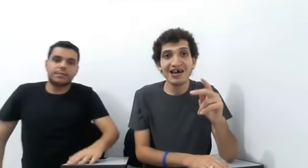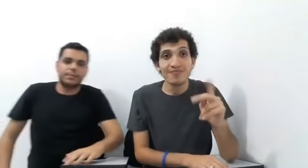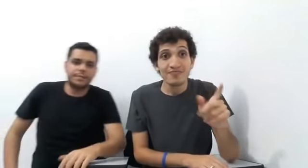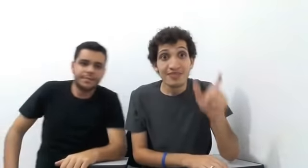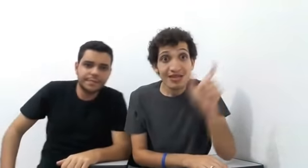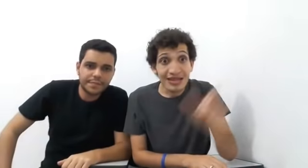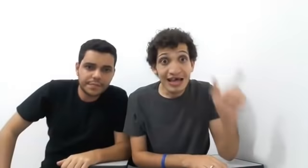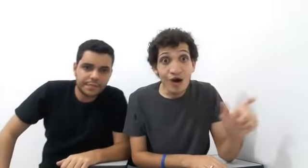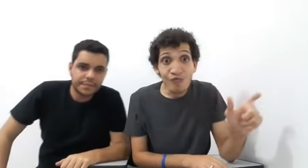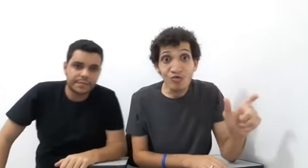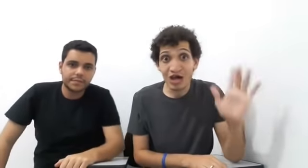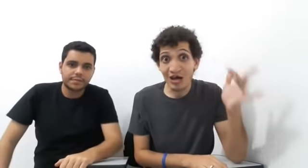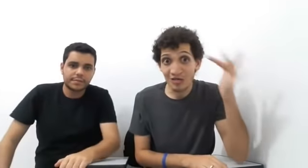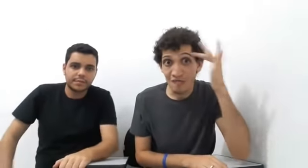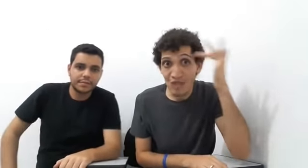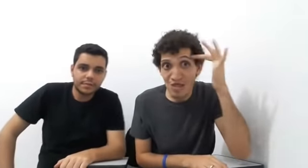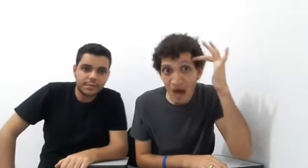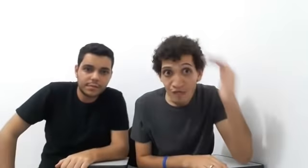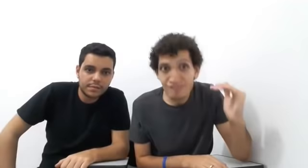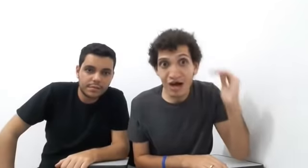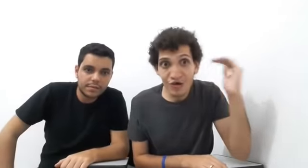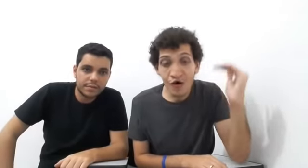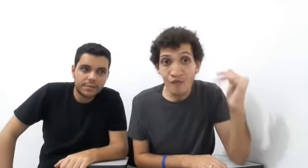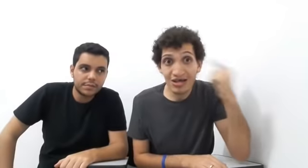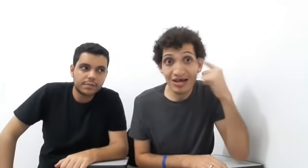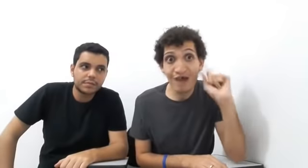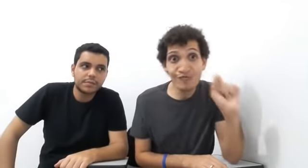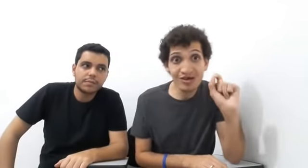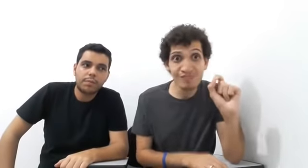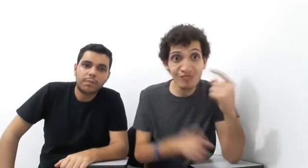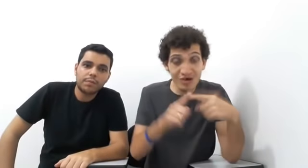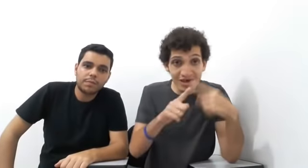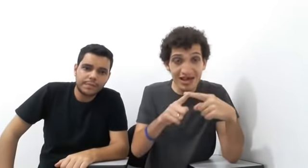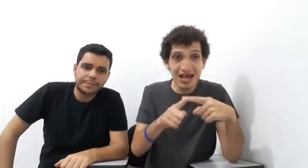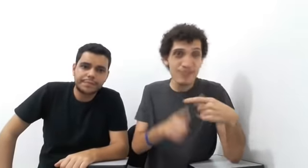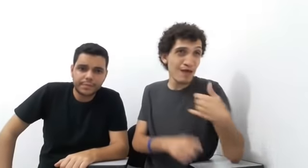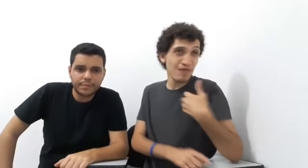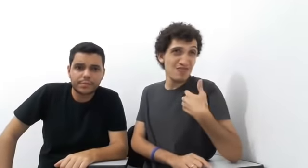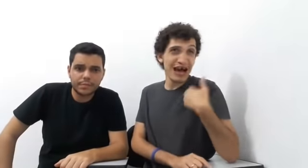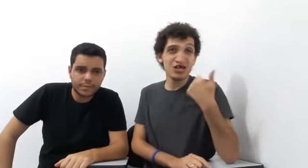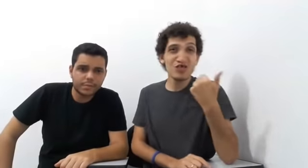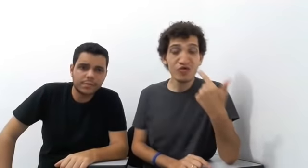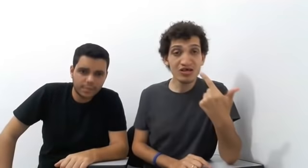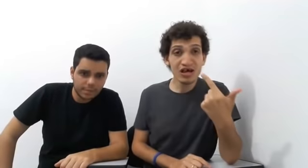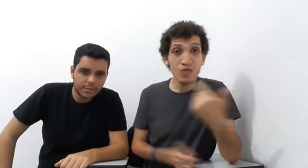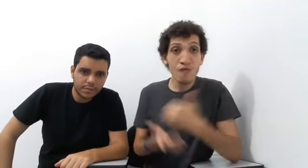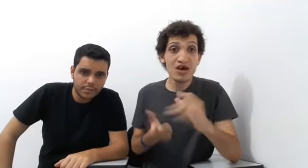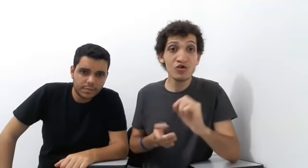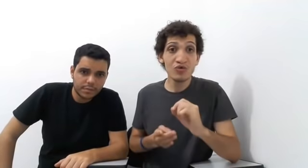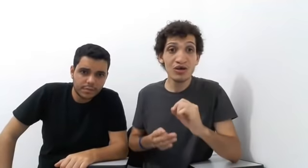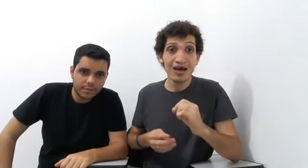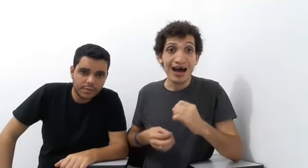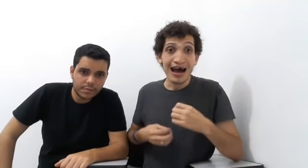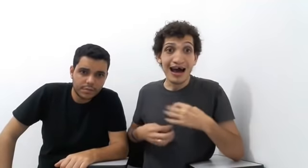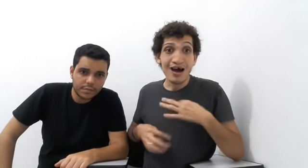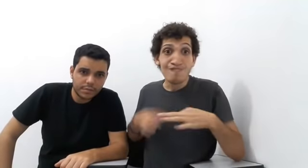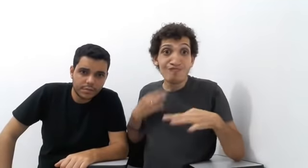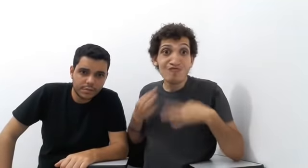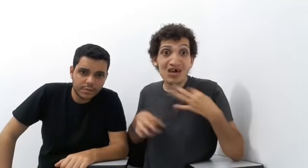ó. Em alguns atos com mentalidade muito maior, pensava o quê? Porque ele estava com a idade de 12 anos. Começa o quê? A